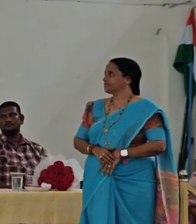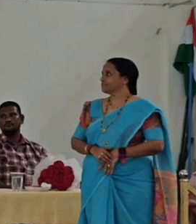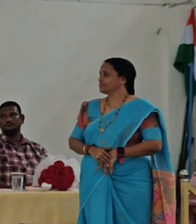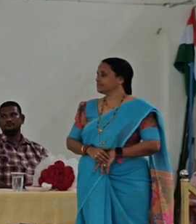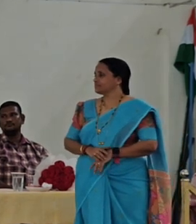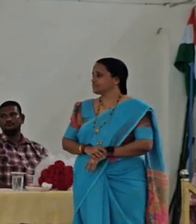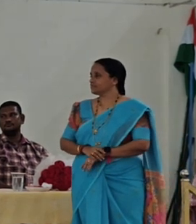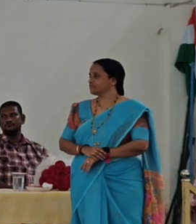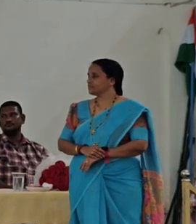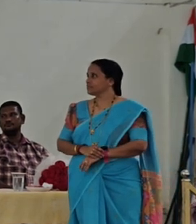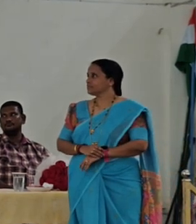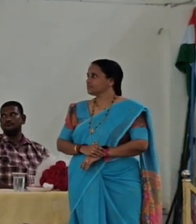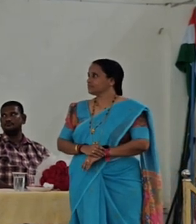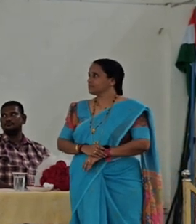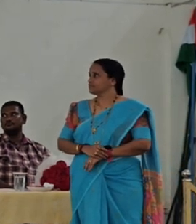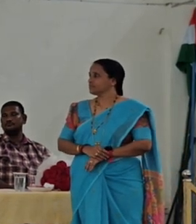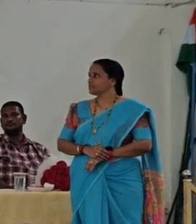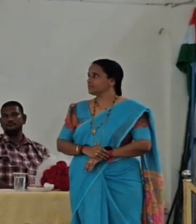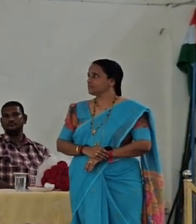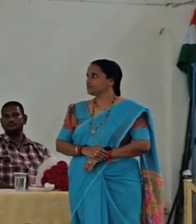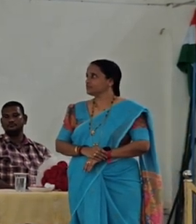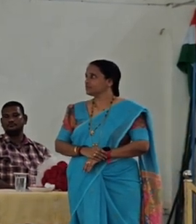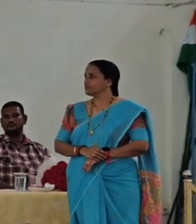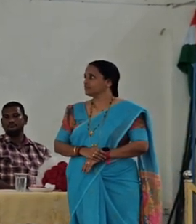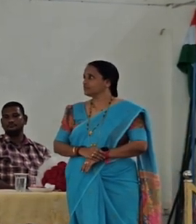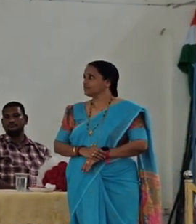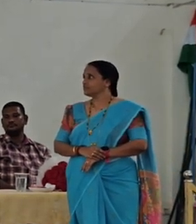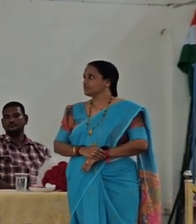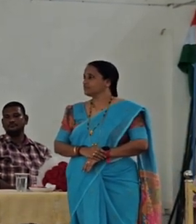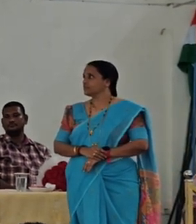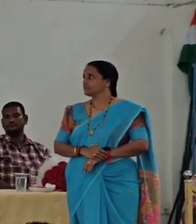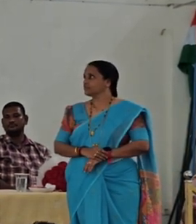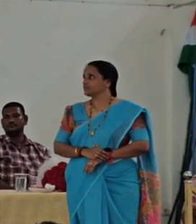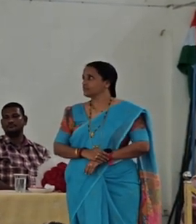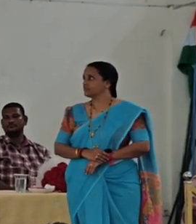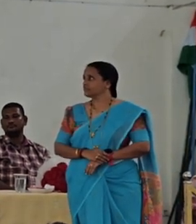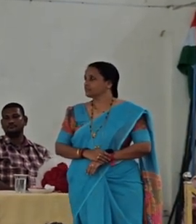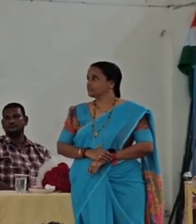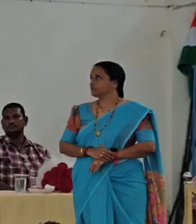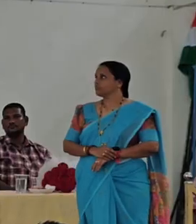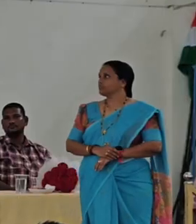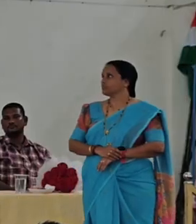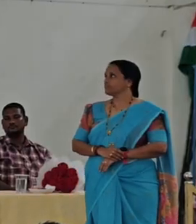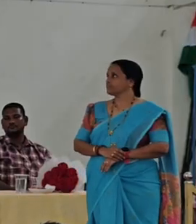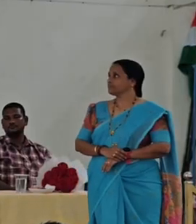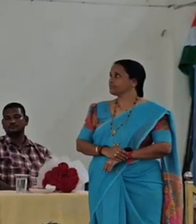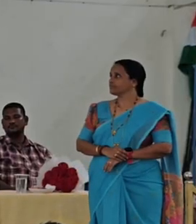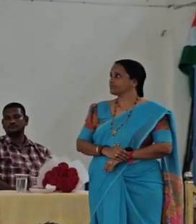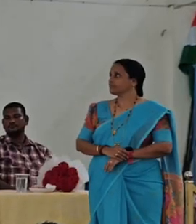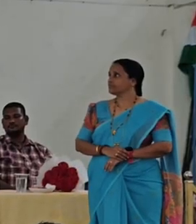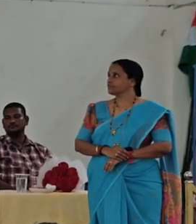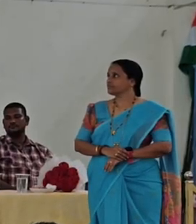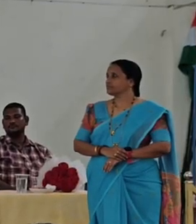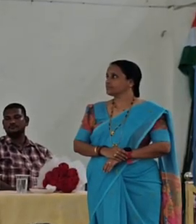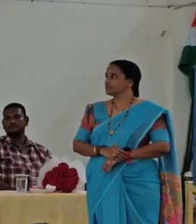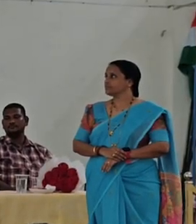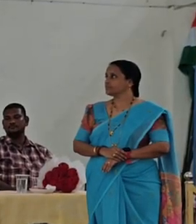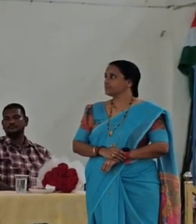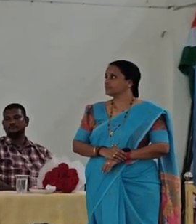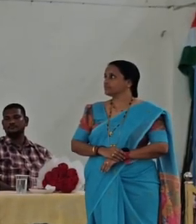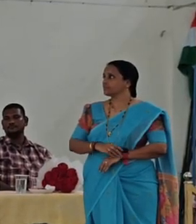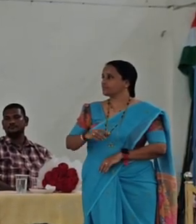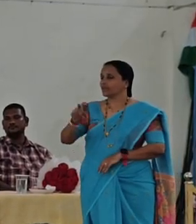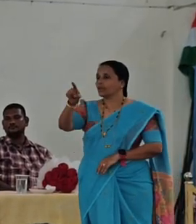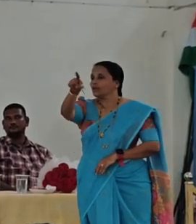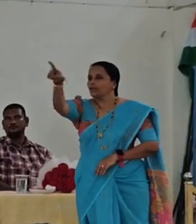స్టార్ట్ అవుతుంది. ఇప్పుడు మనకు చాలామంది మనకు ఎందుకు ఇవి బదులు అవుతున్నారంటే